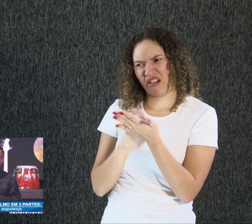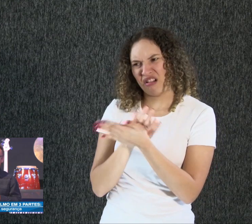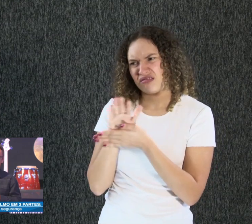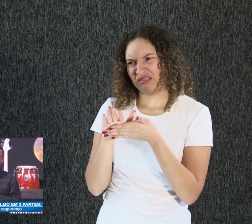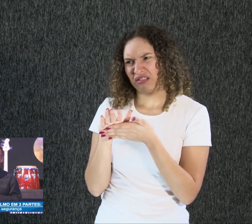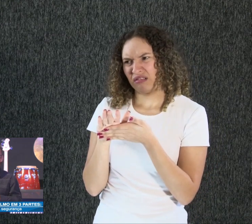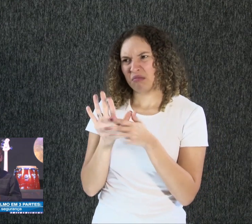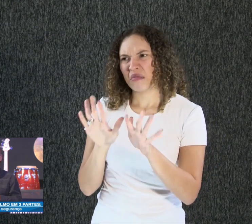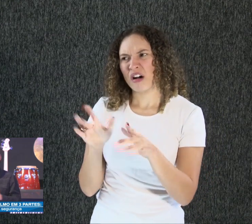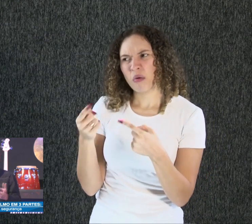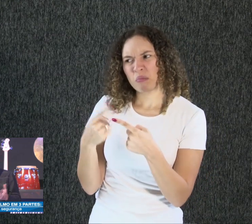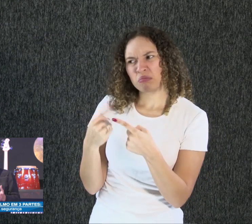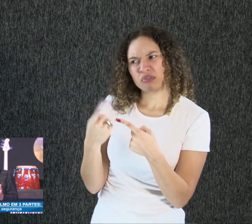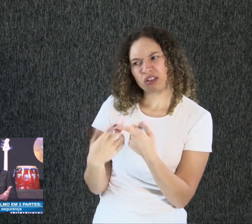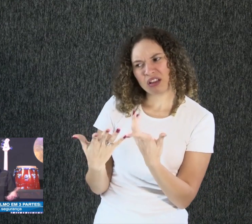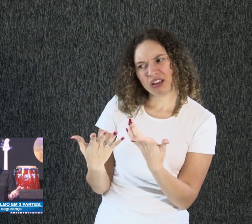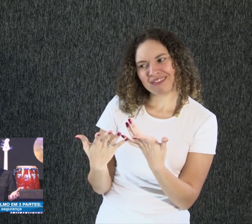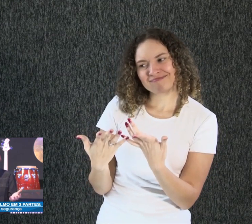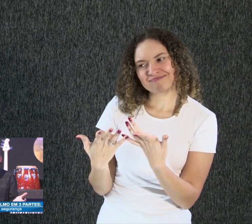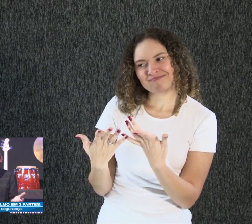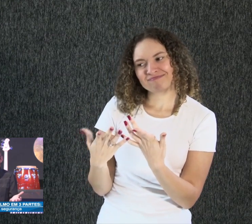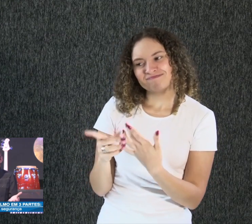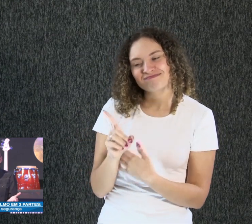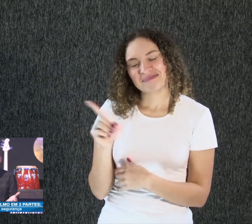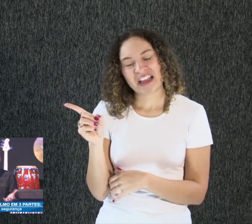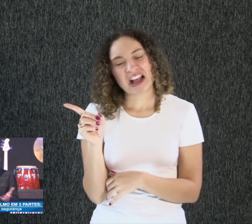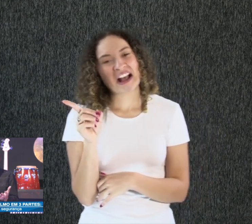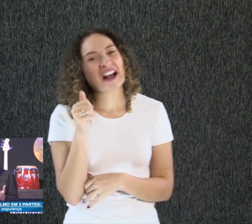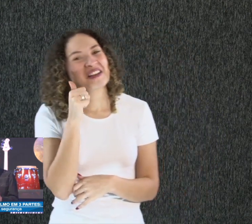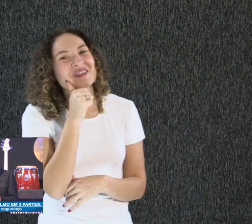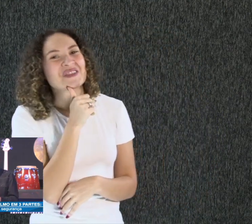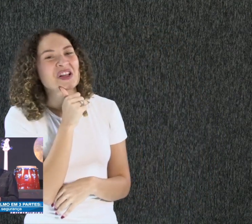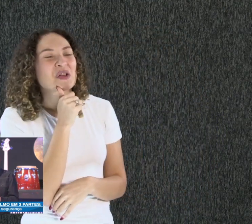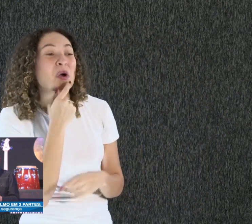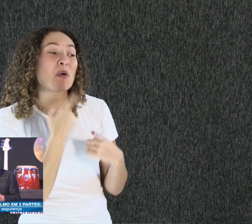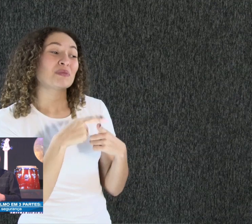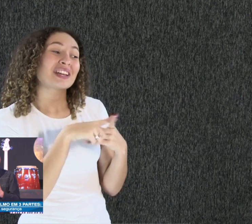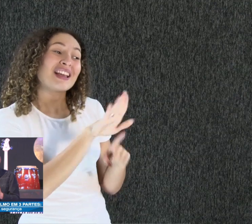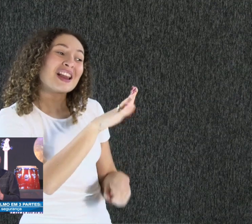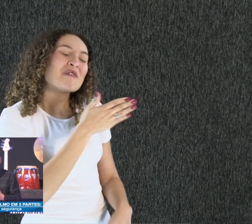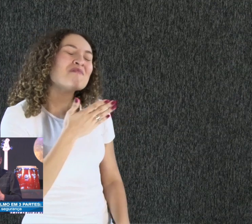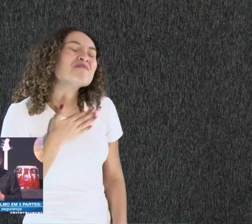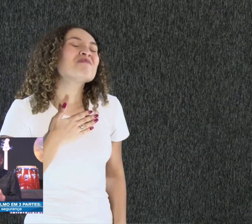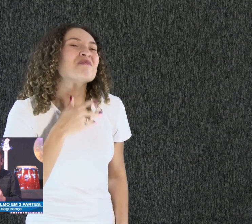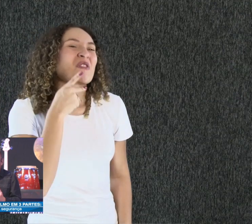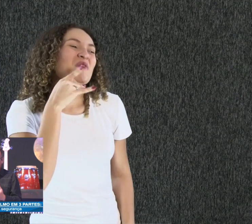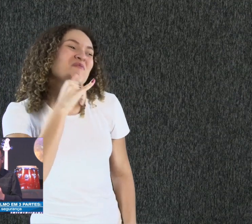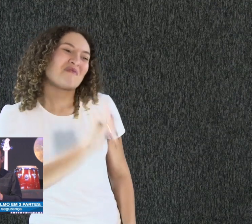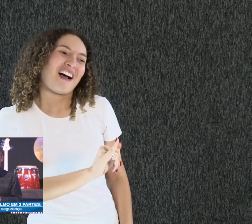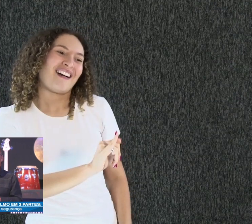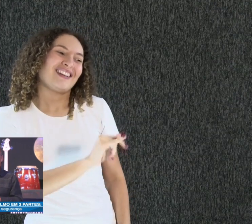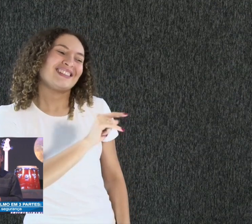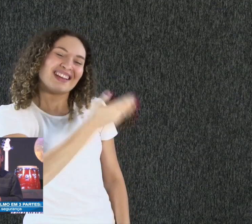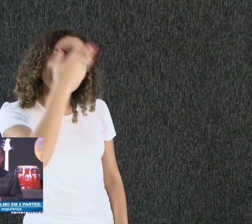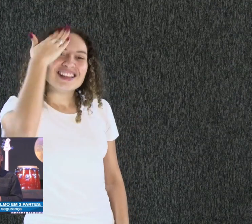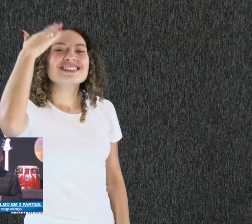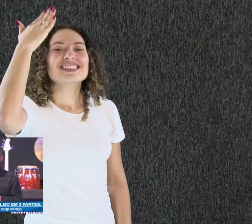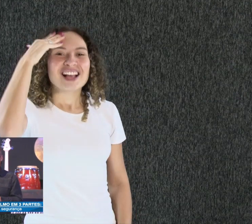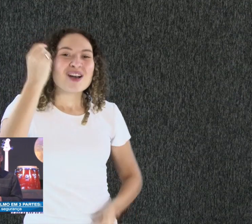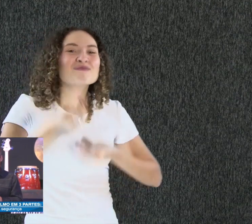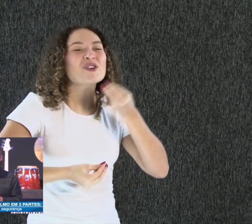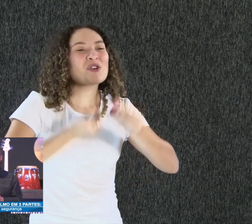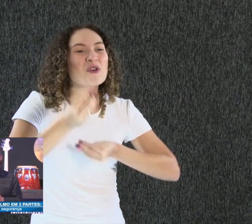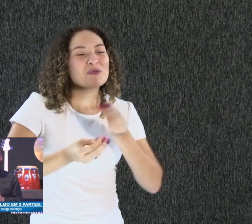daquela garota. E ele pergunta, mas por que não tem que se preocupar? Porque então ela disse, é porque ele é meu pai. E ele